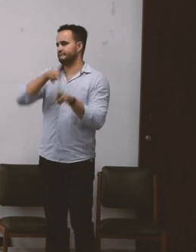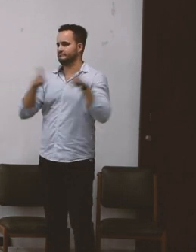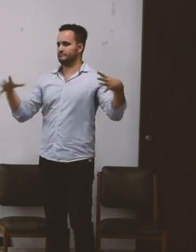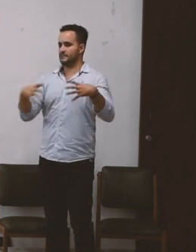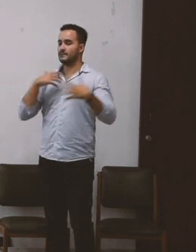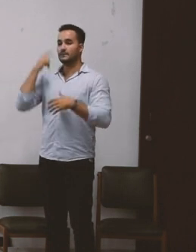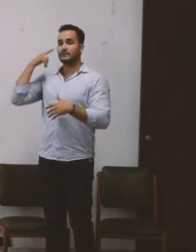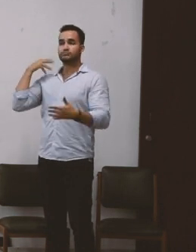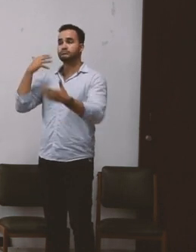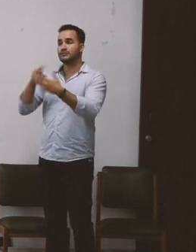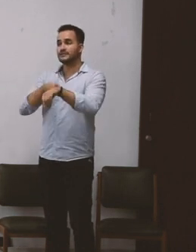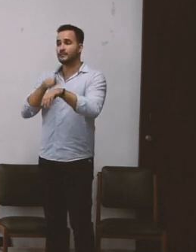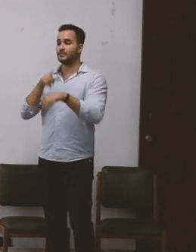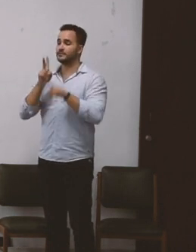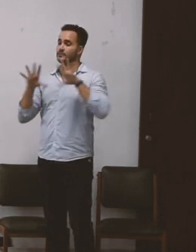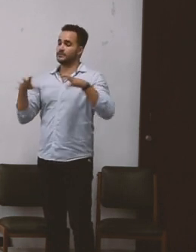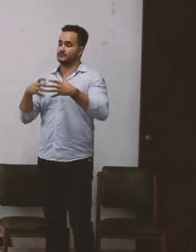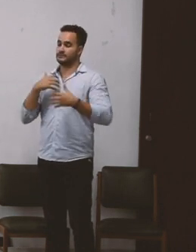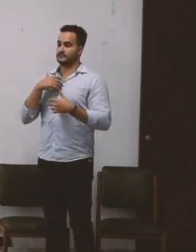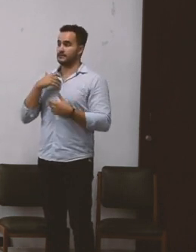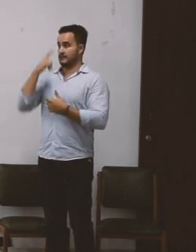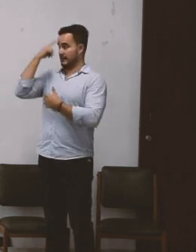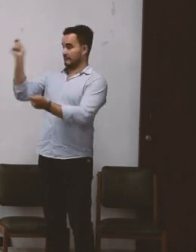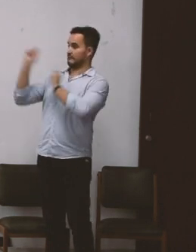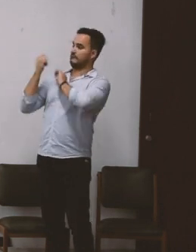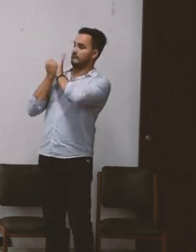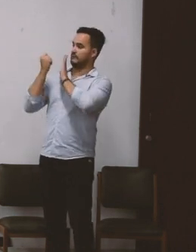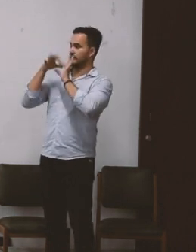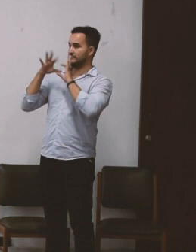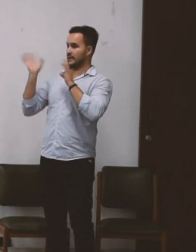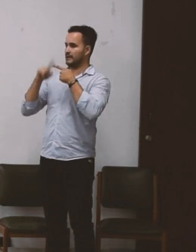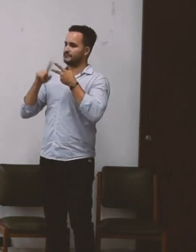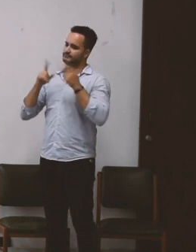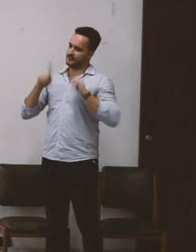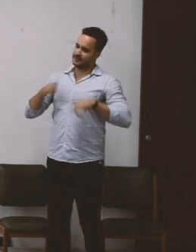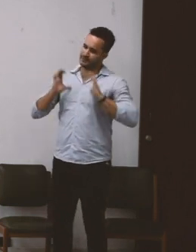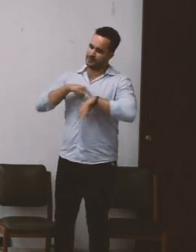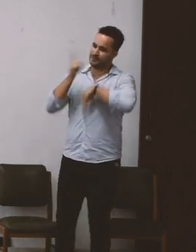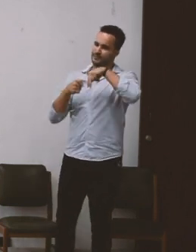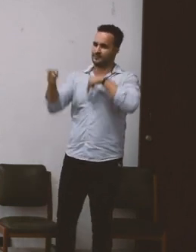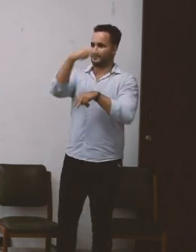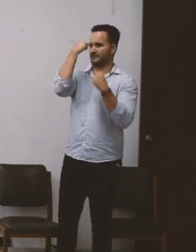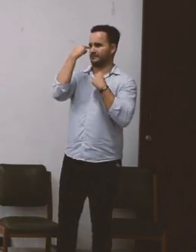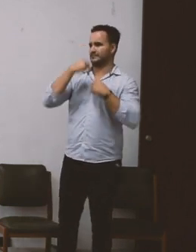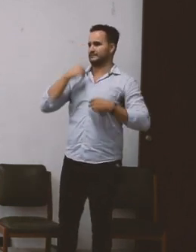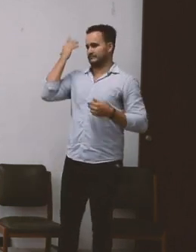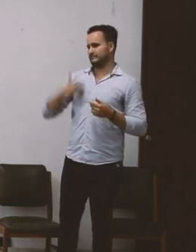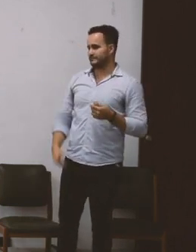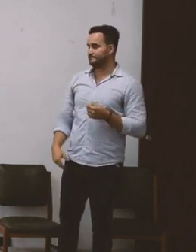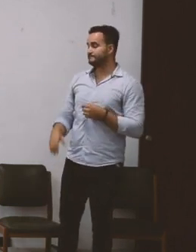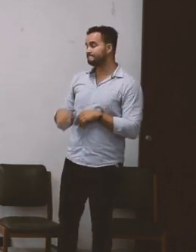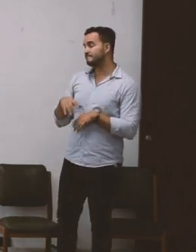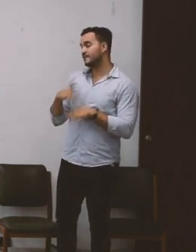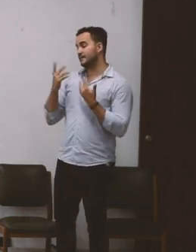corporalmente a lo largo del tiempo, no solo al servicio de este, sino también al servicio de la integridad corporal obligatoria. La integridad